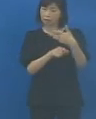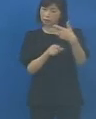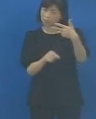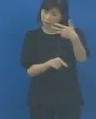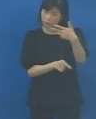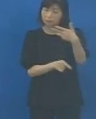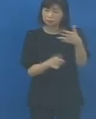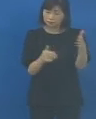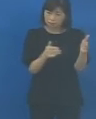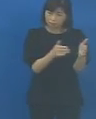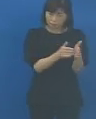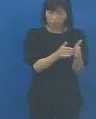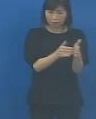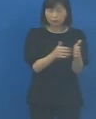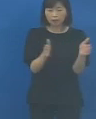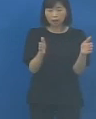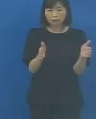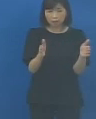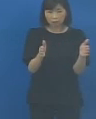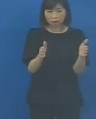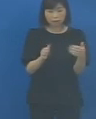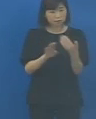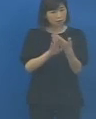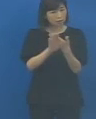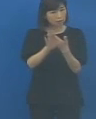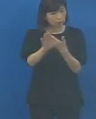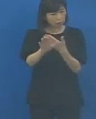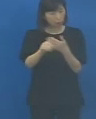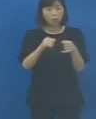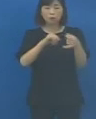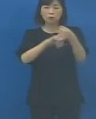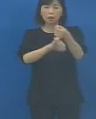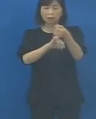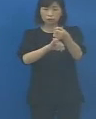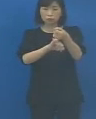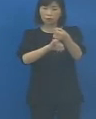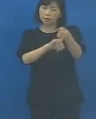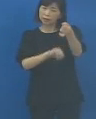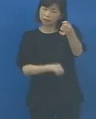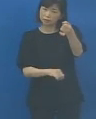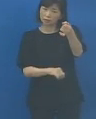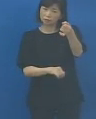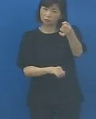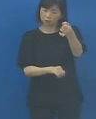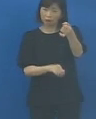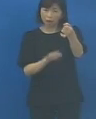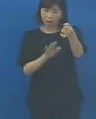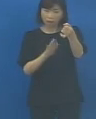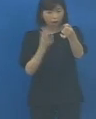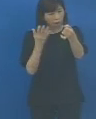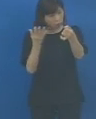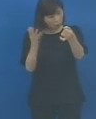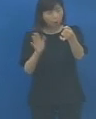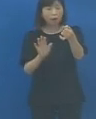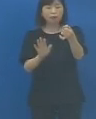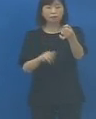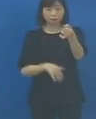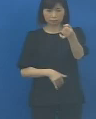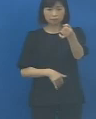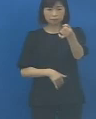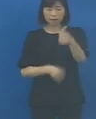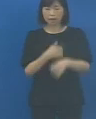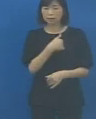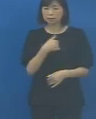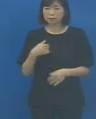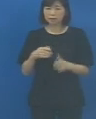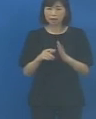らいまではですね、先々の予約をキャンセルすることは考えられると思いますし、でき